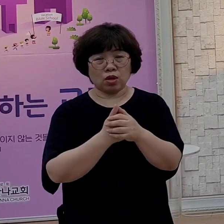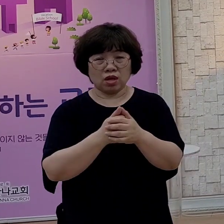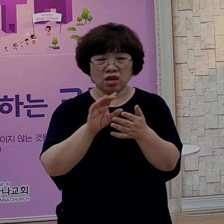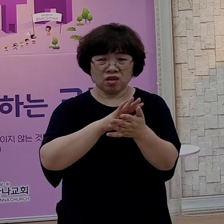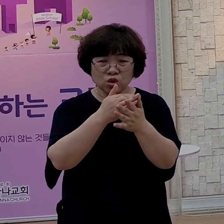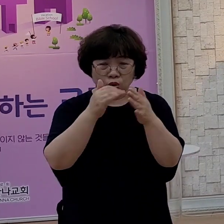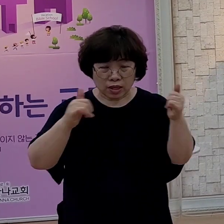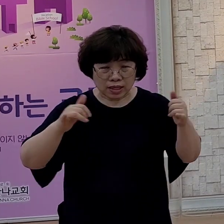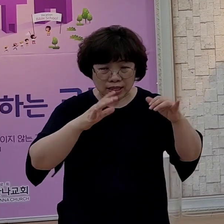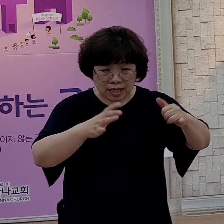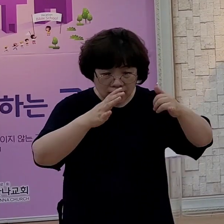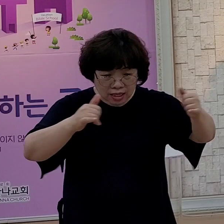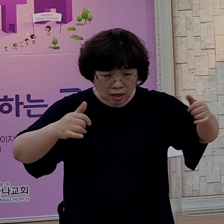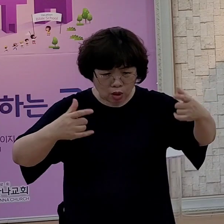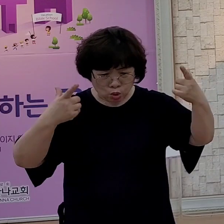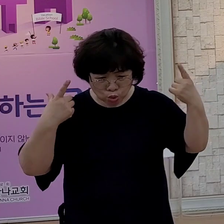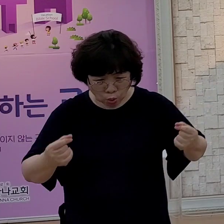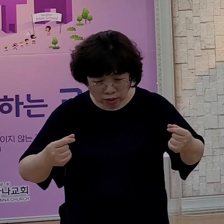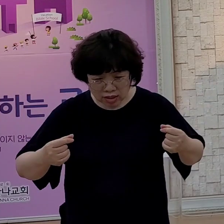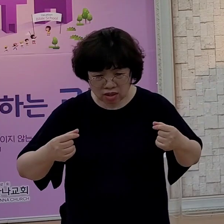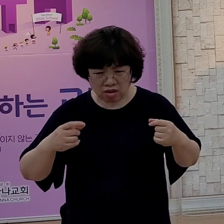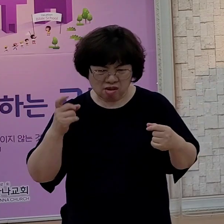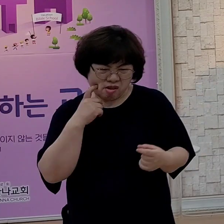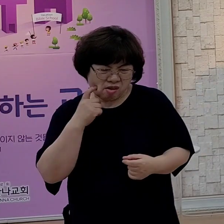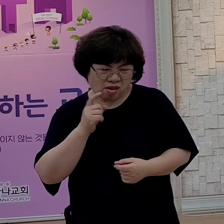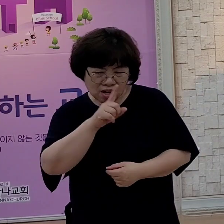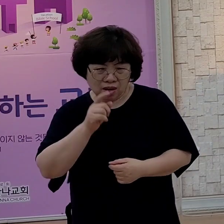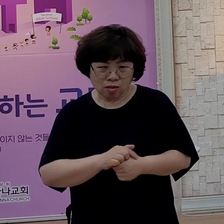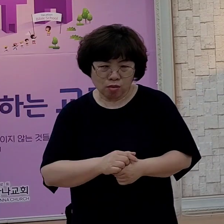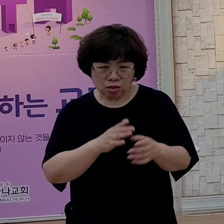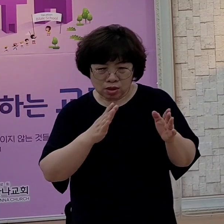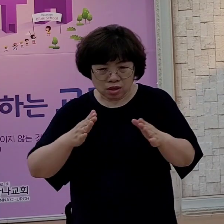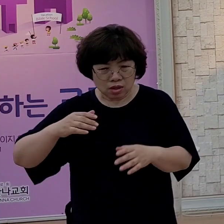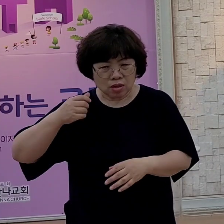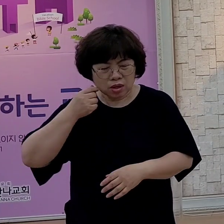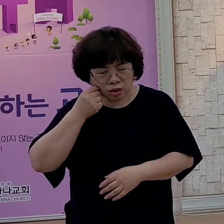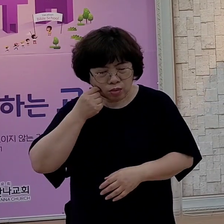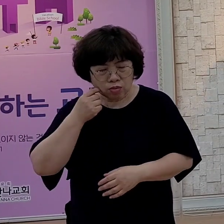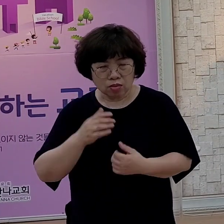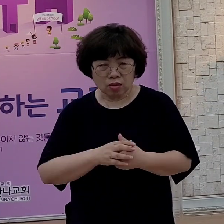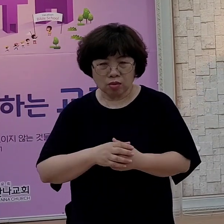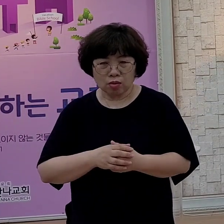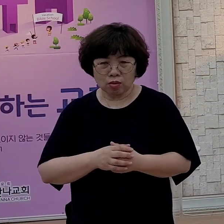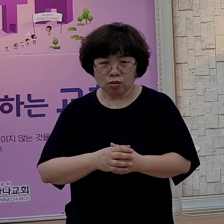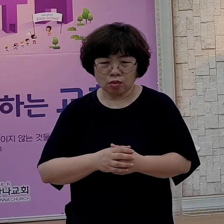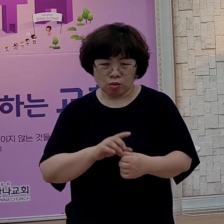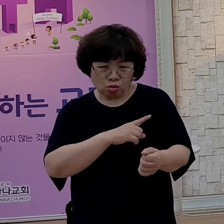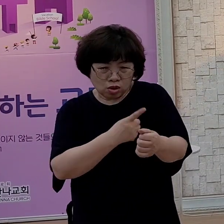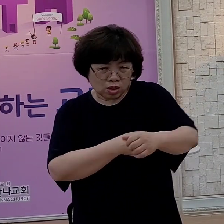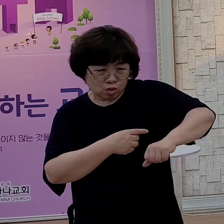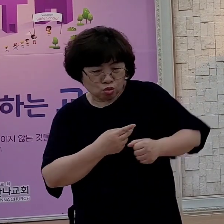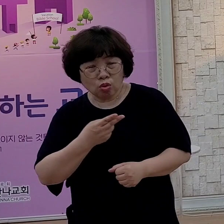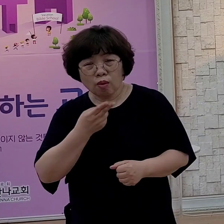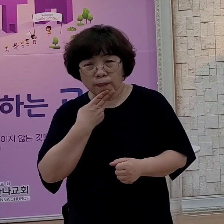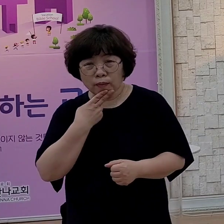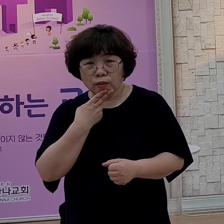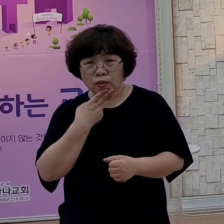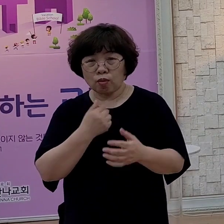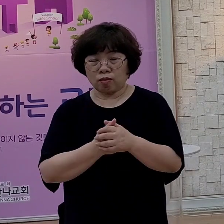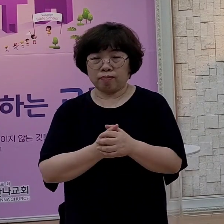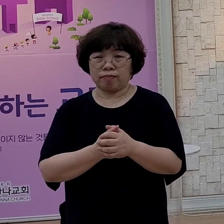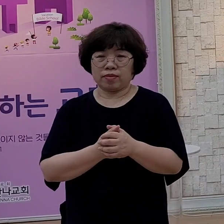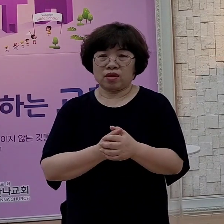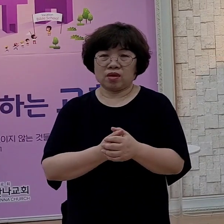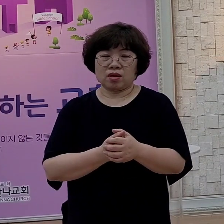똑같이 거짓말하고 질서를 지키지 아니하고 권위에 순종하지 아니하고 신용 없는 사람으로 교회라는 것